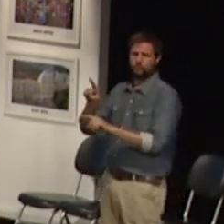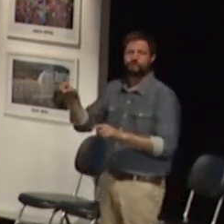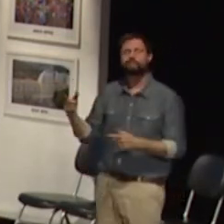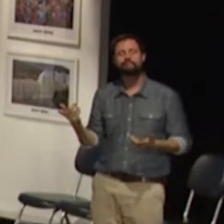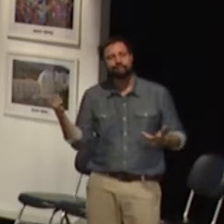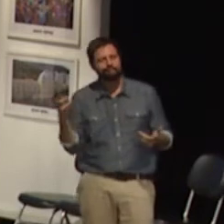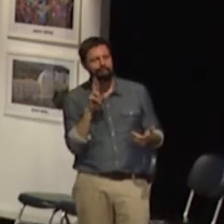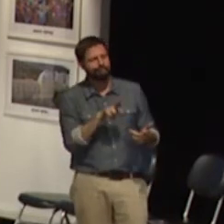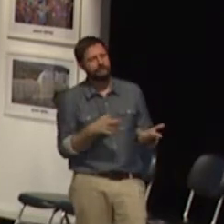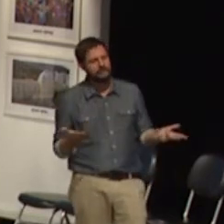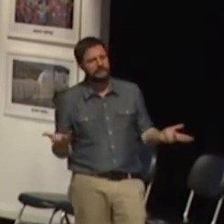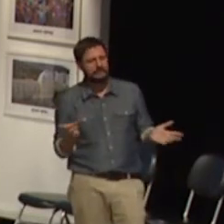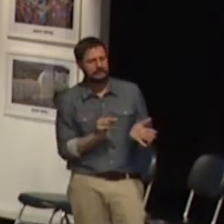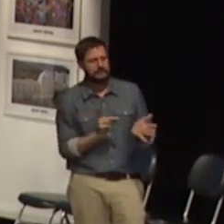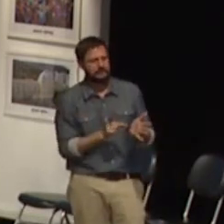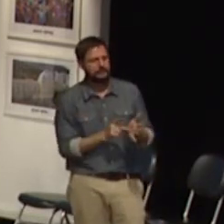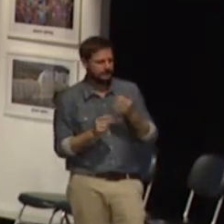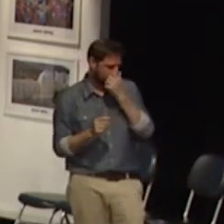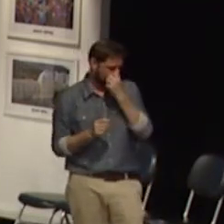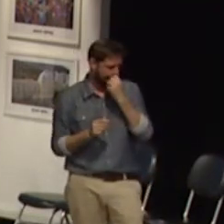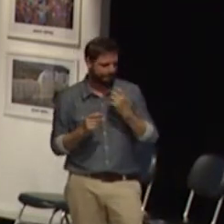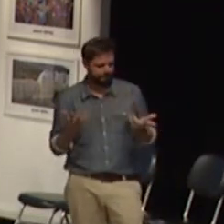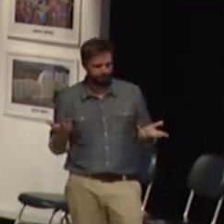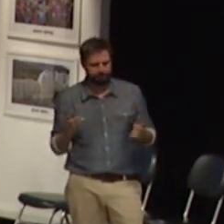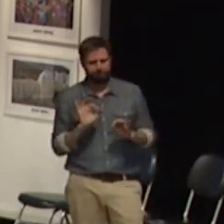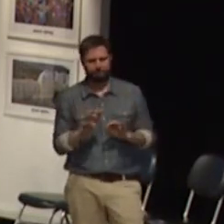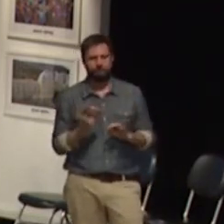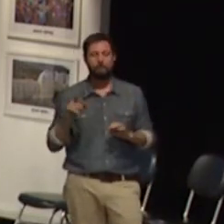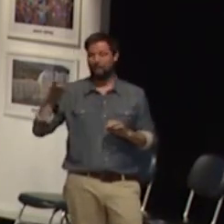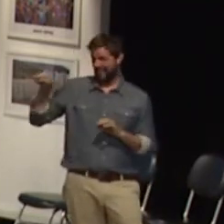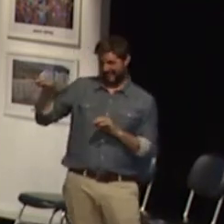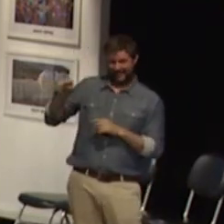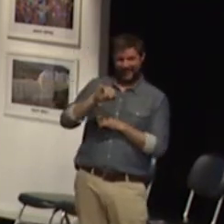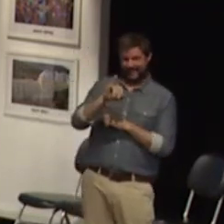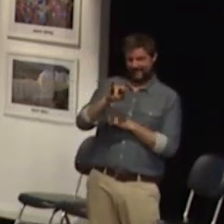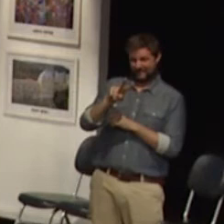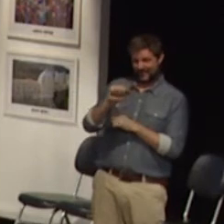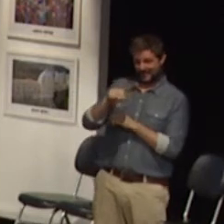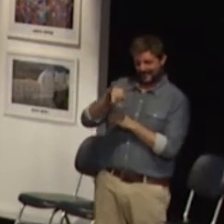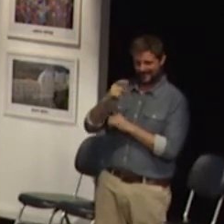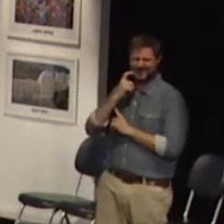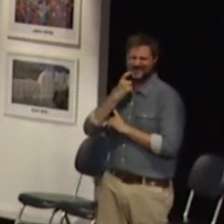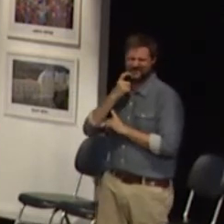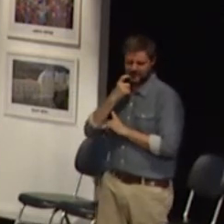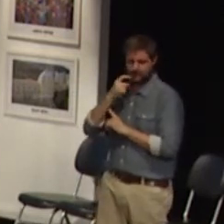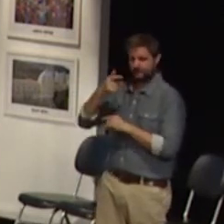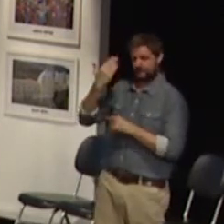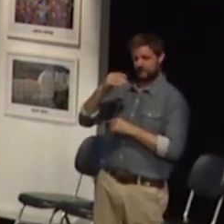sendo boa para ele, não está o ajudando. E aí, a Ivani, pensando, realmente, isso não está sendo bom. Ele entendeu